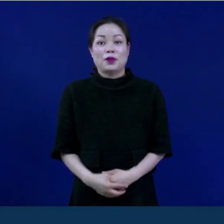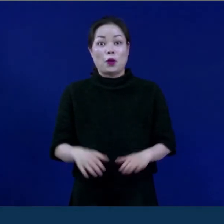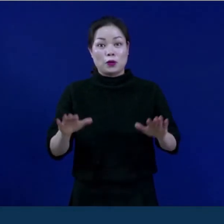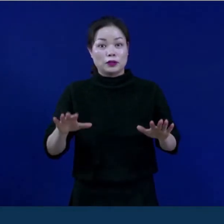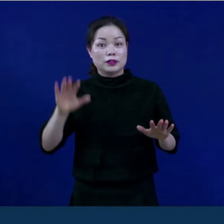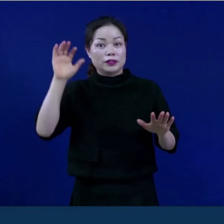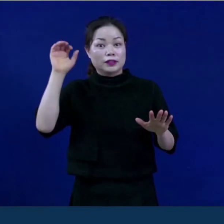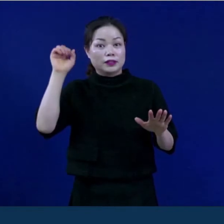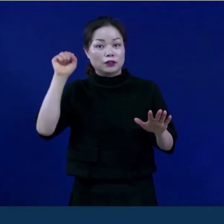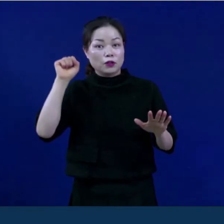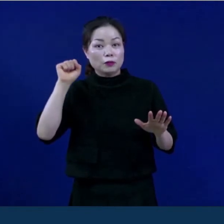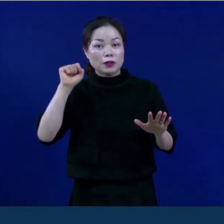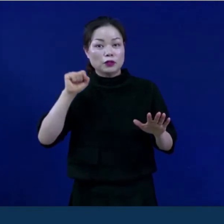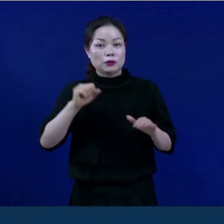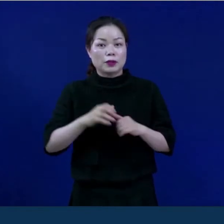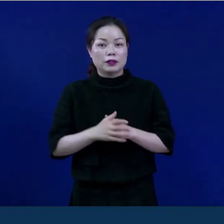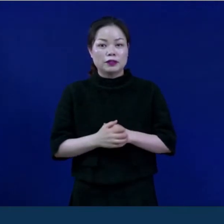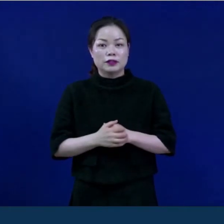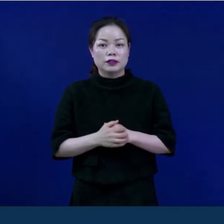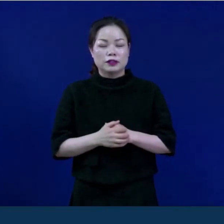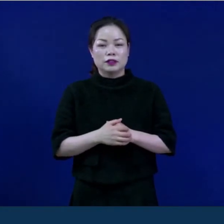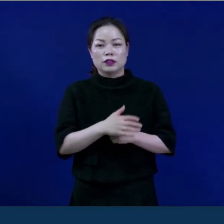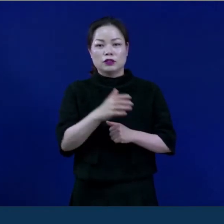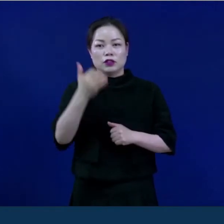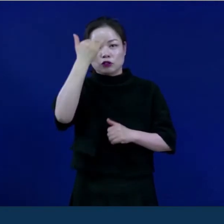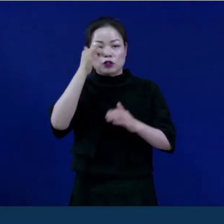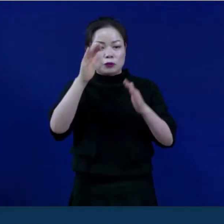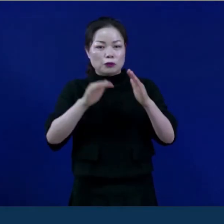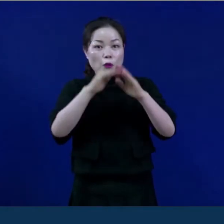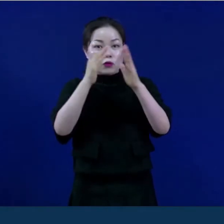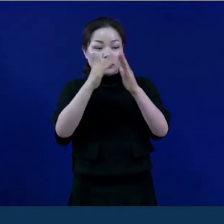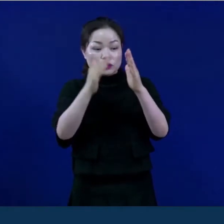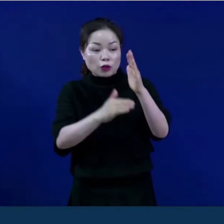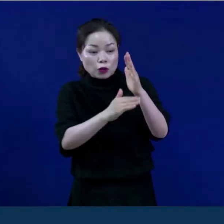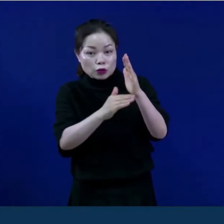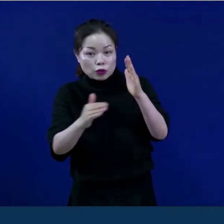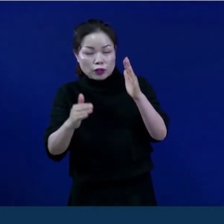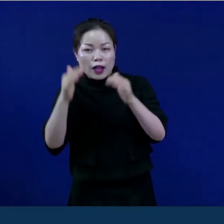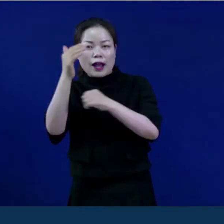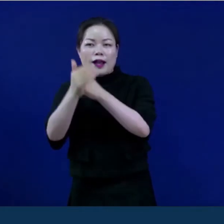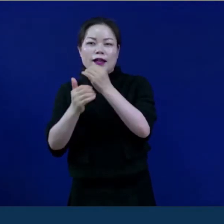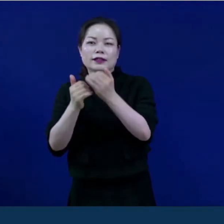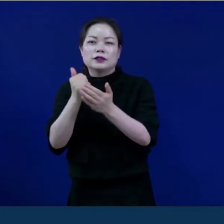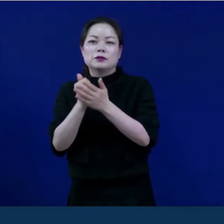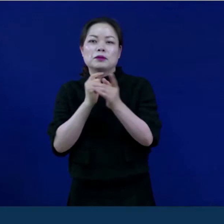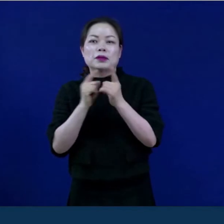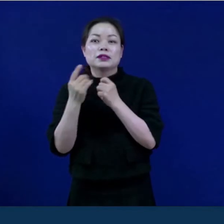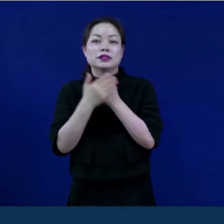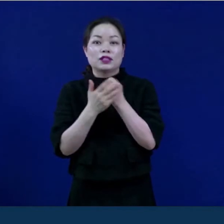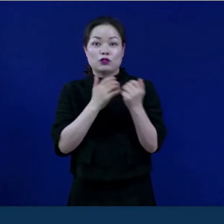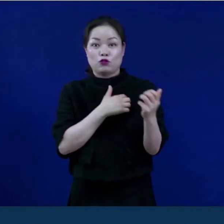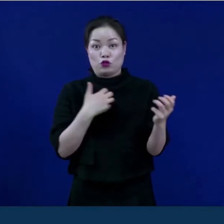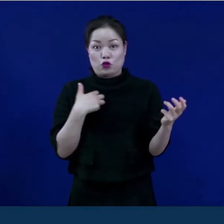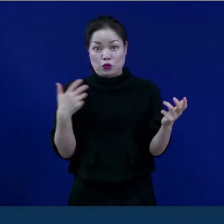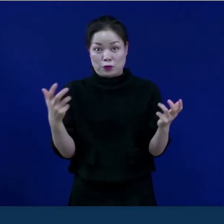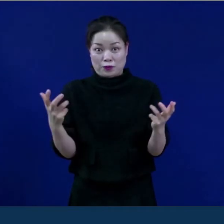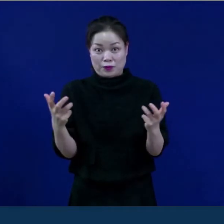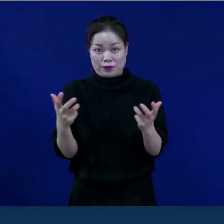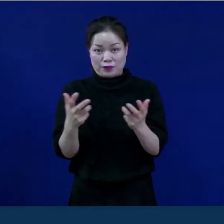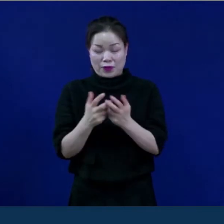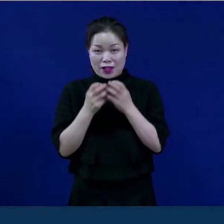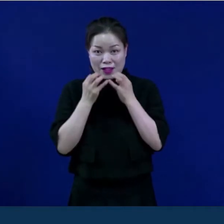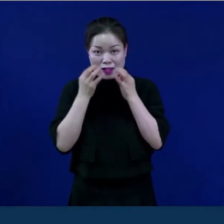오늘도 새벽을 깨우며 하나님의 은혜를 구하는 우리 충현의 모든 성도들에게 하나님의 말씀의 은혜가 충만하게 임하기를